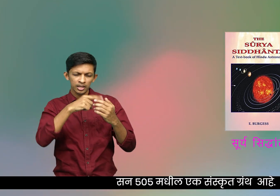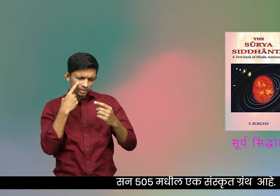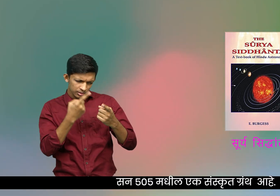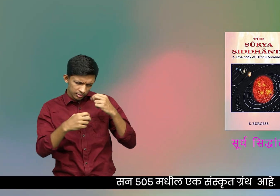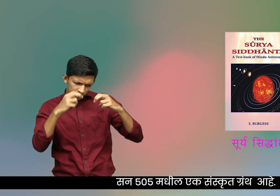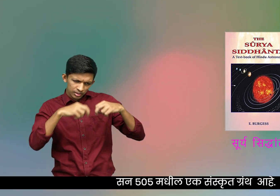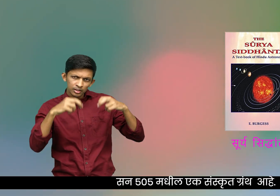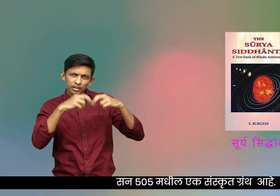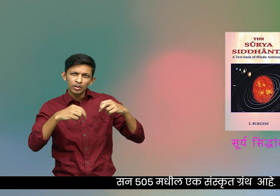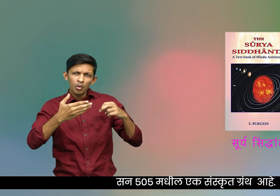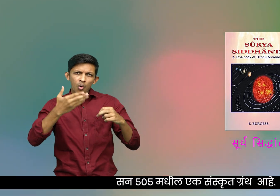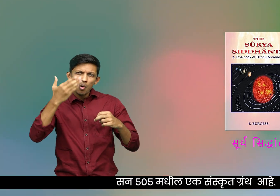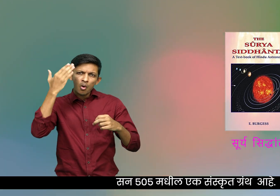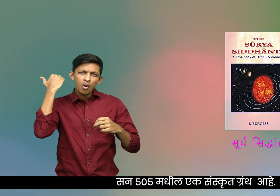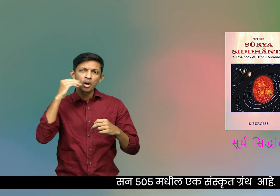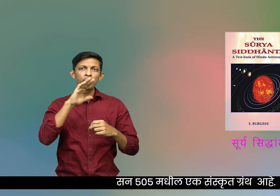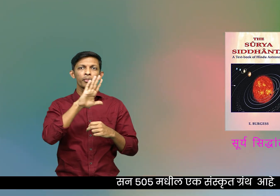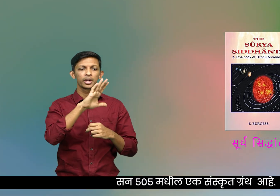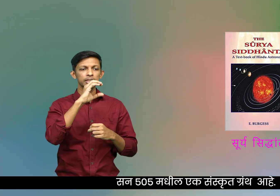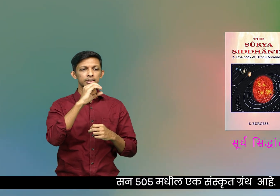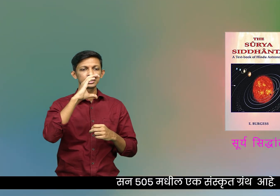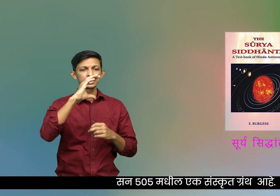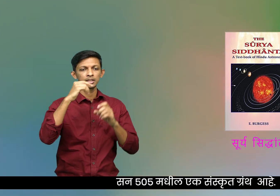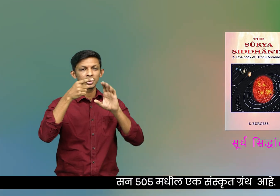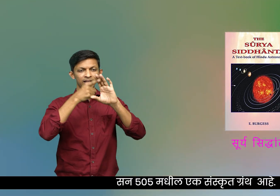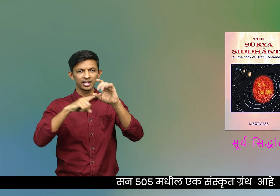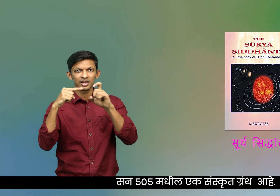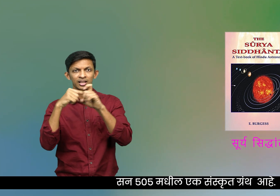सन 505 मधील एक संस्कृत ग्रंथ आहे.